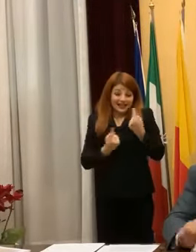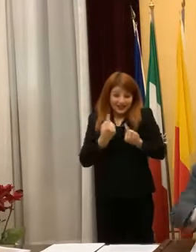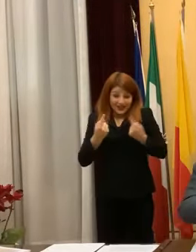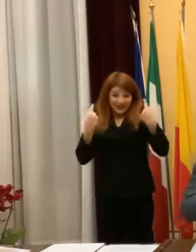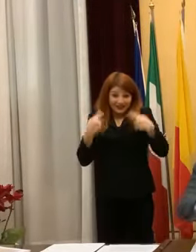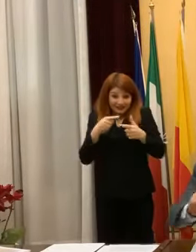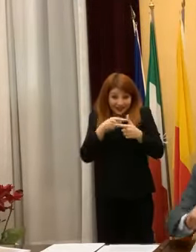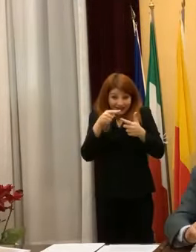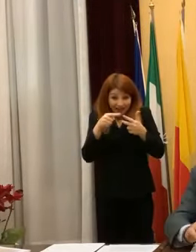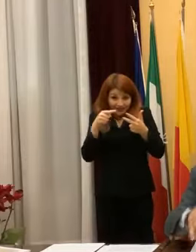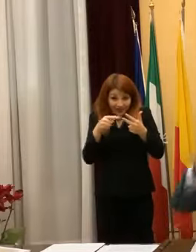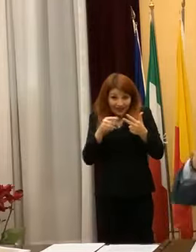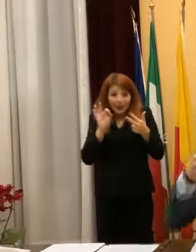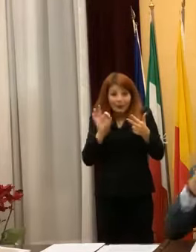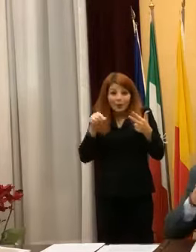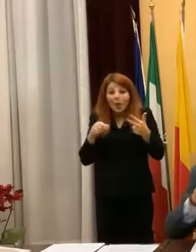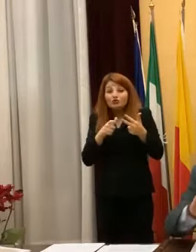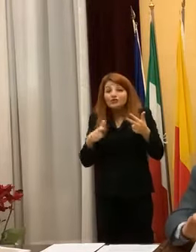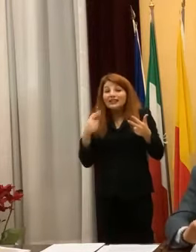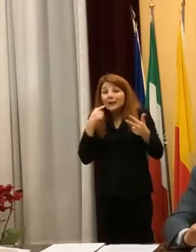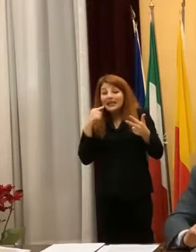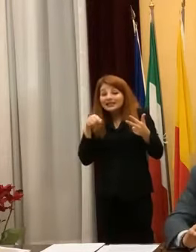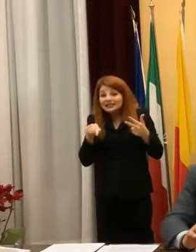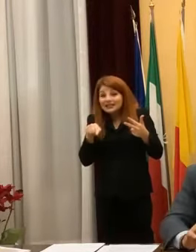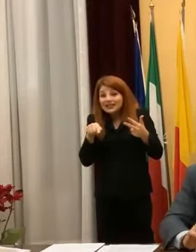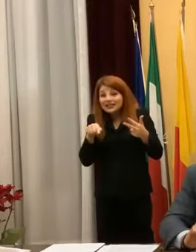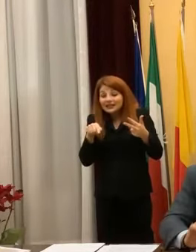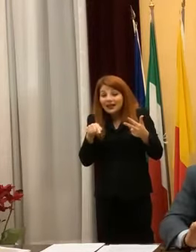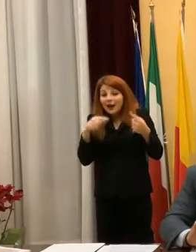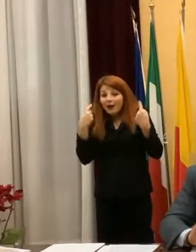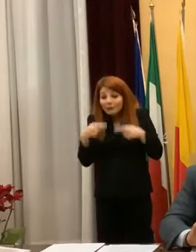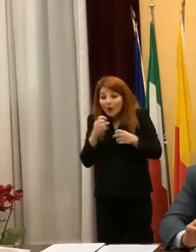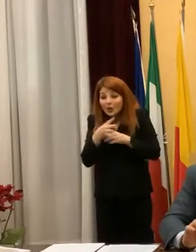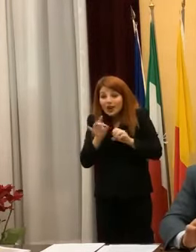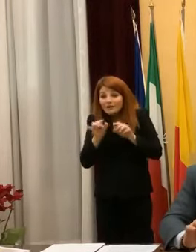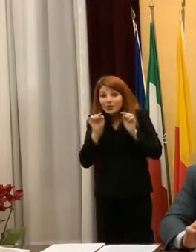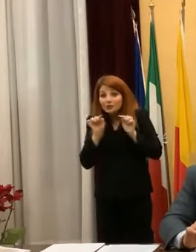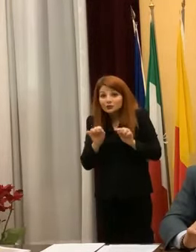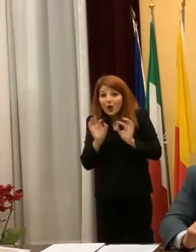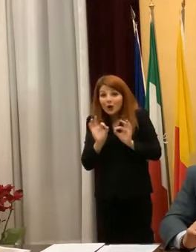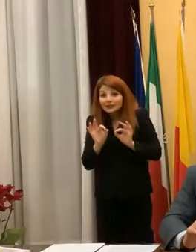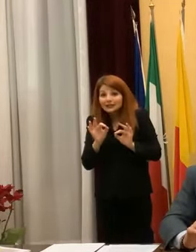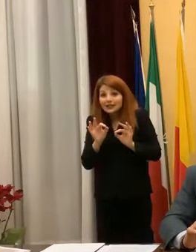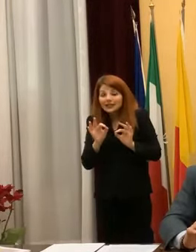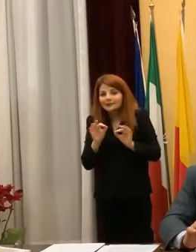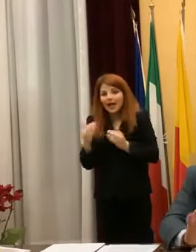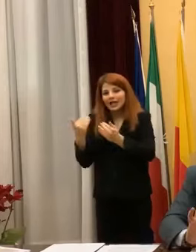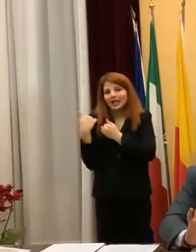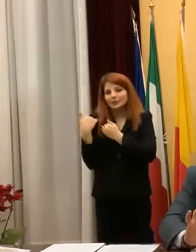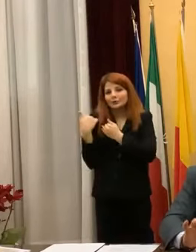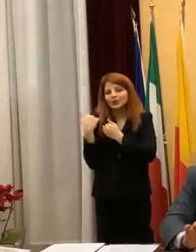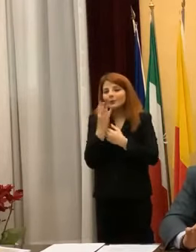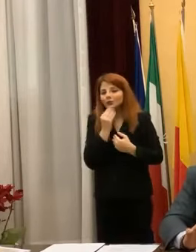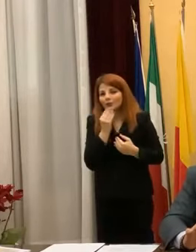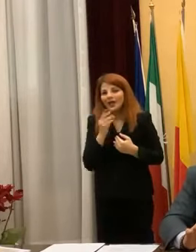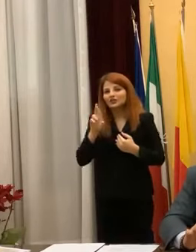Messina ci sta tutta e ora capirete perché. Con decreto del 7